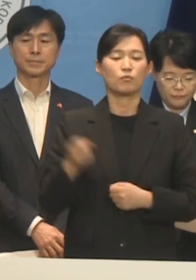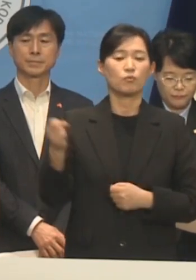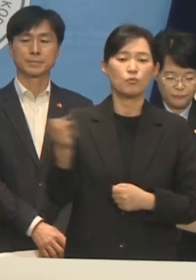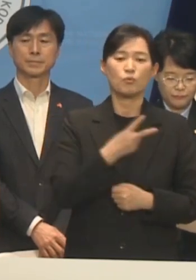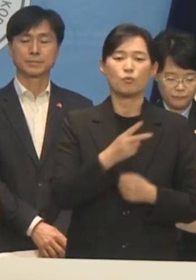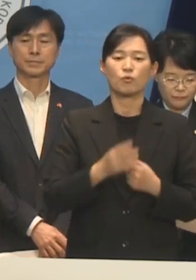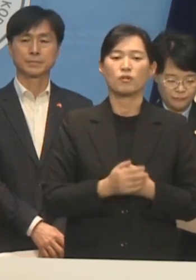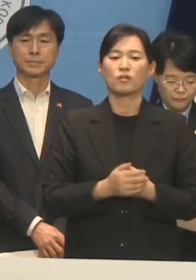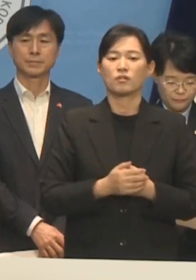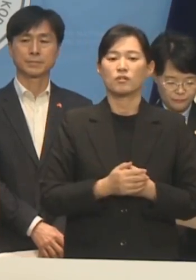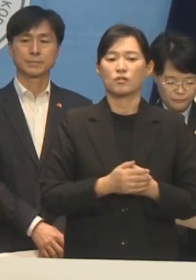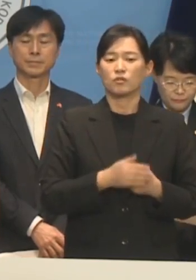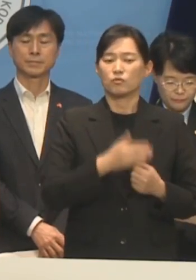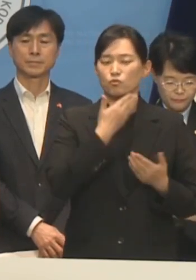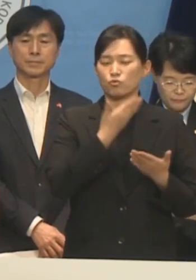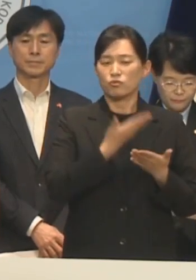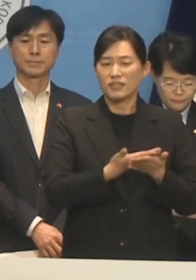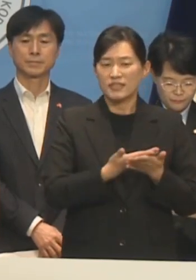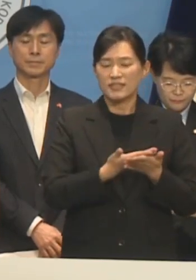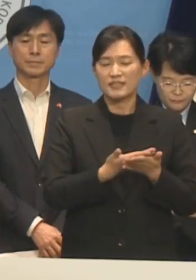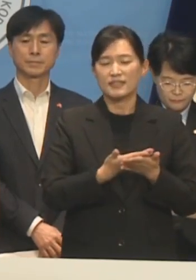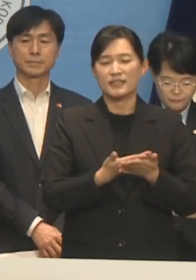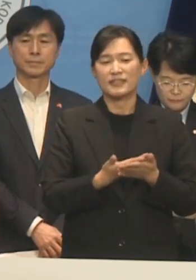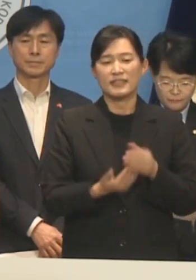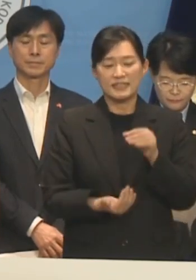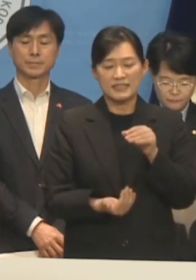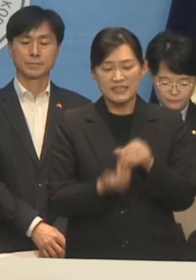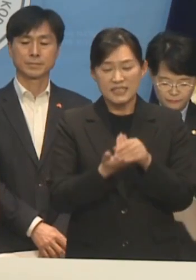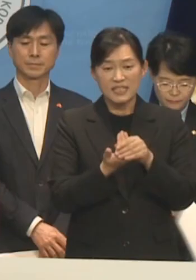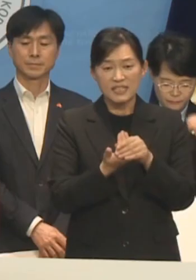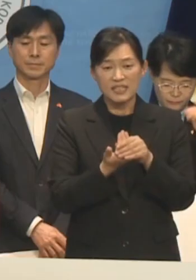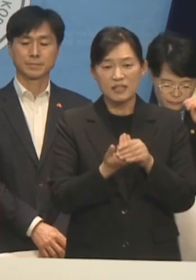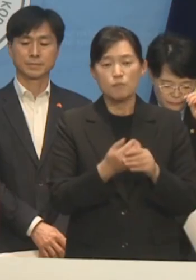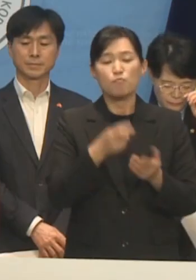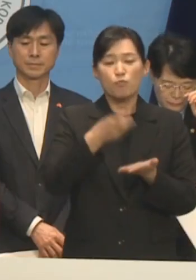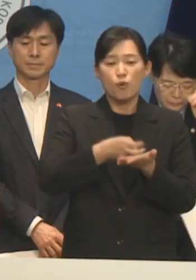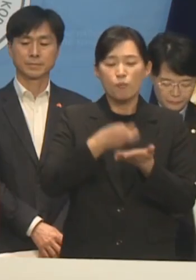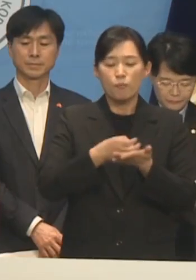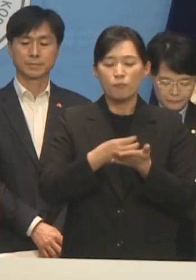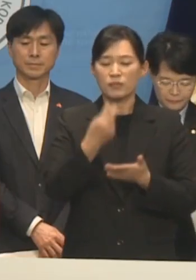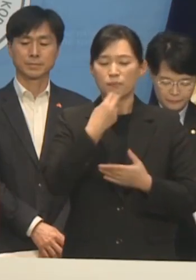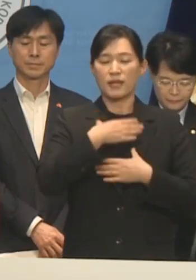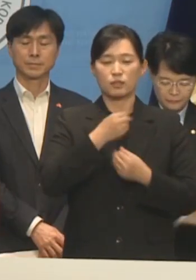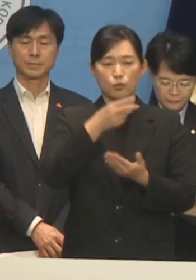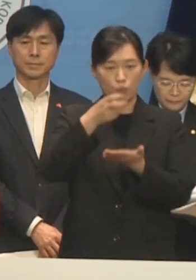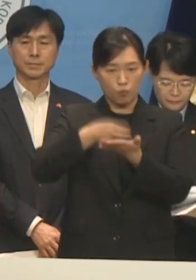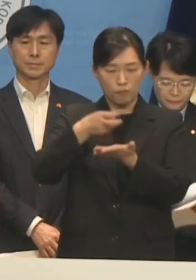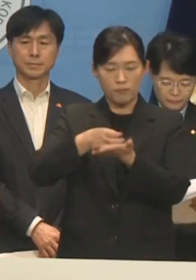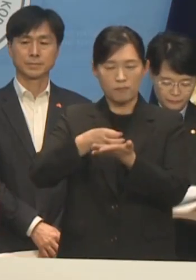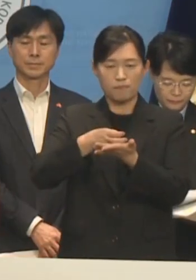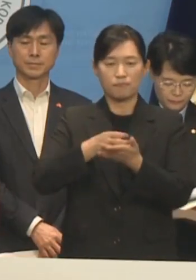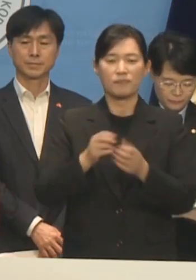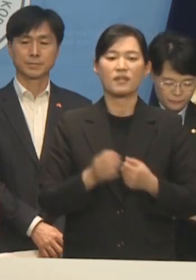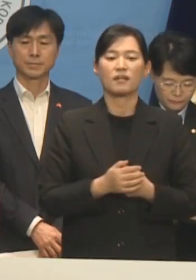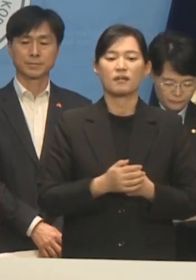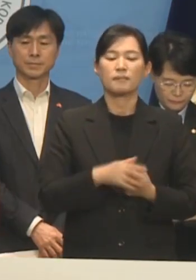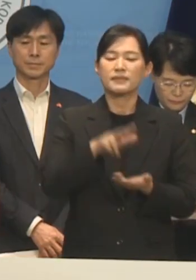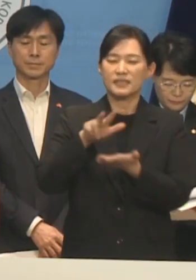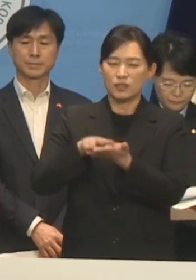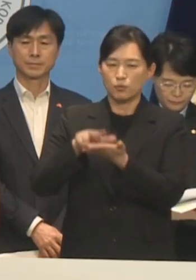또한 중대재해처벌법 등 생명안전 관련 법령과